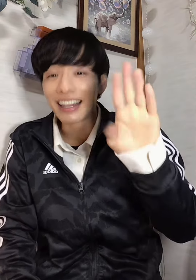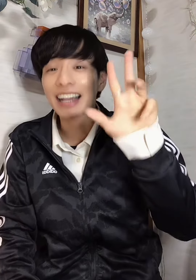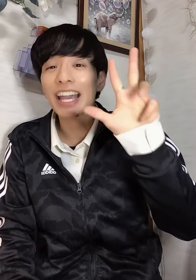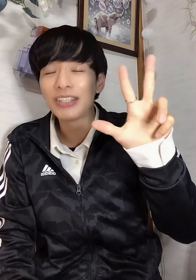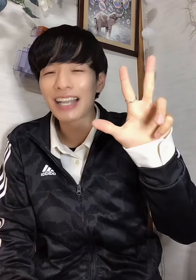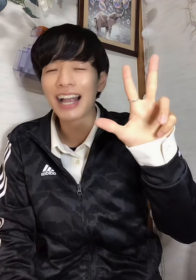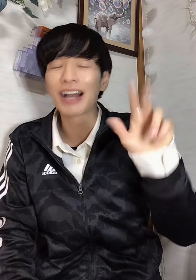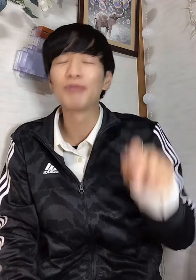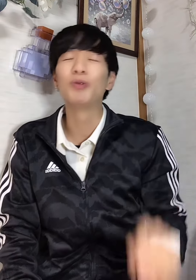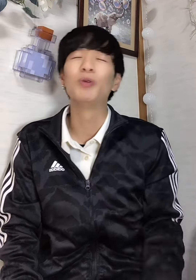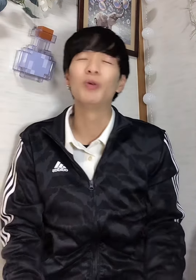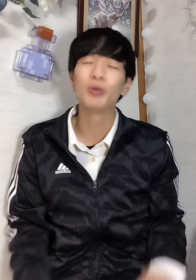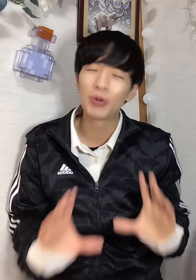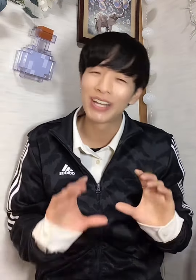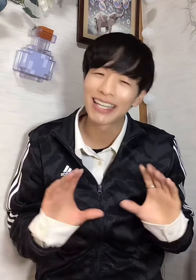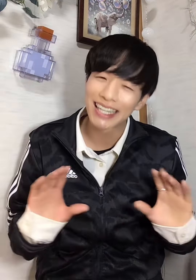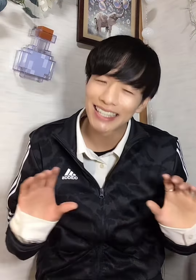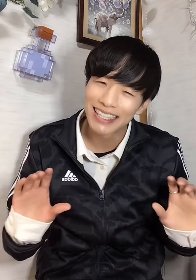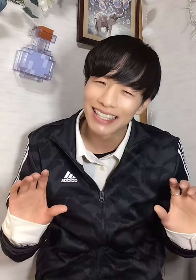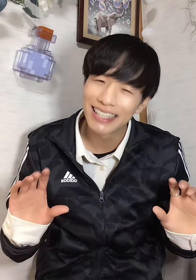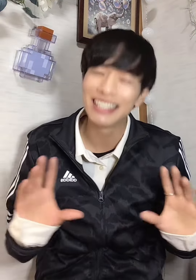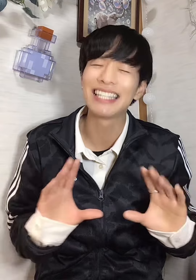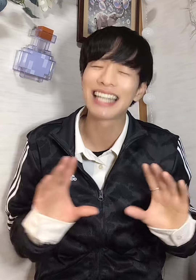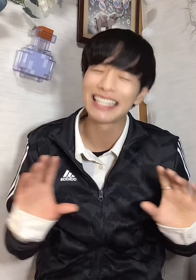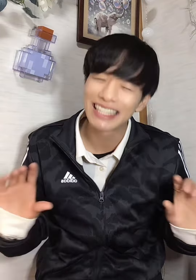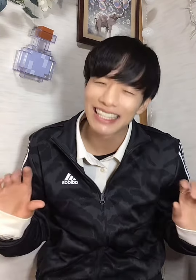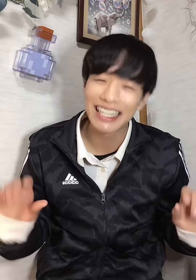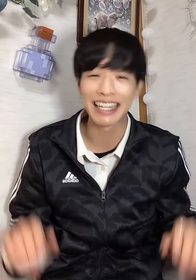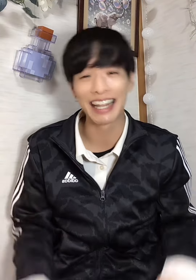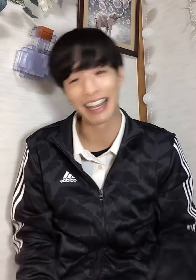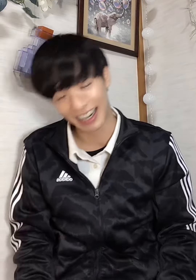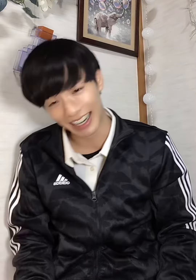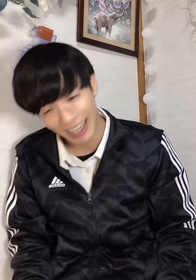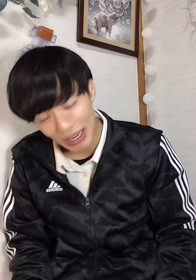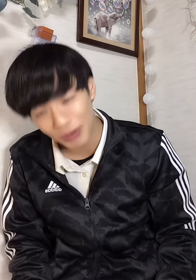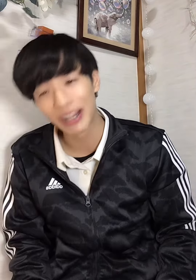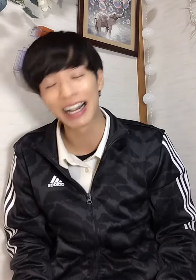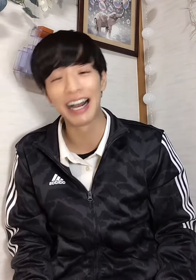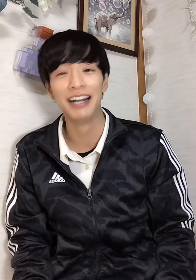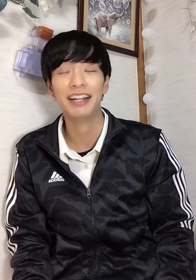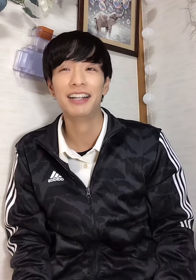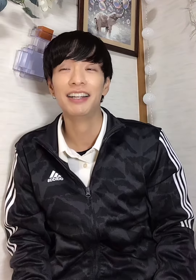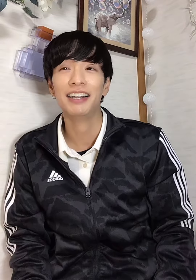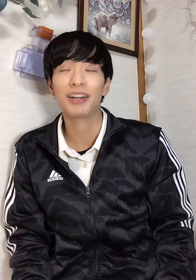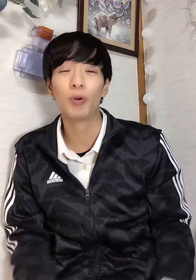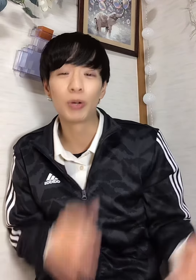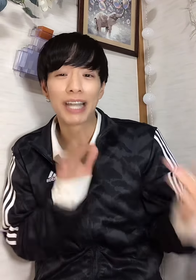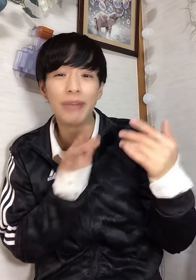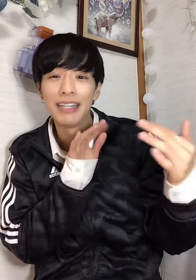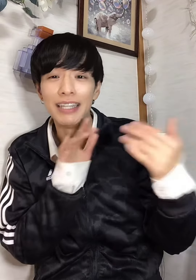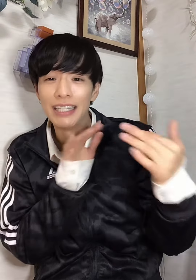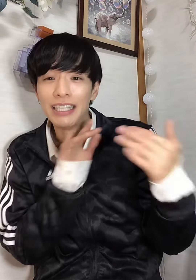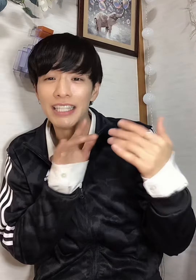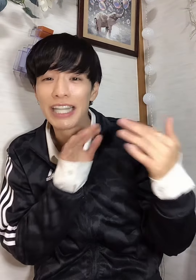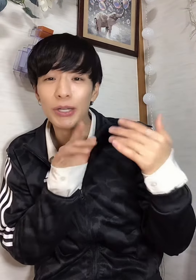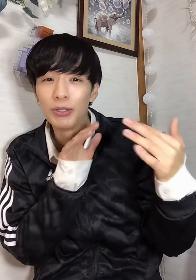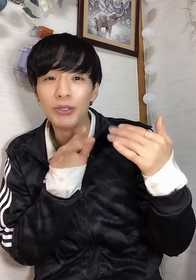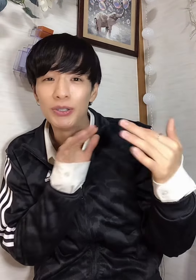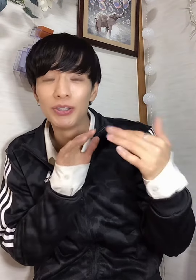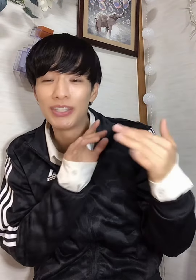たけるさんがもう、本当に優しい方だからね、もうなんか、こうおしゃべりしてる